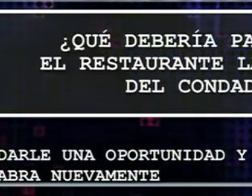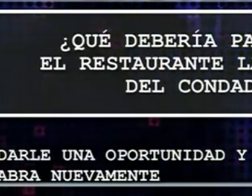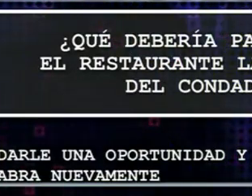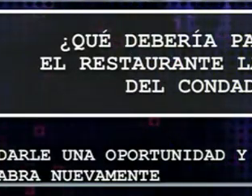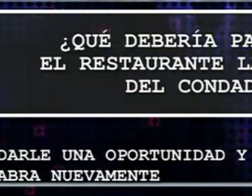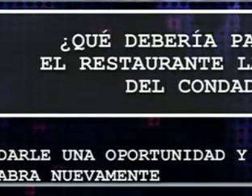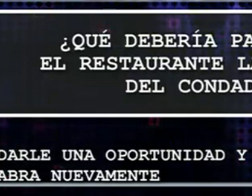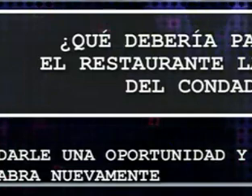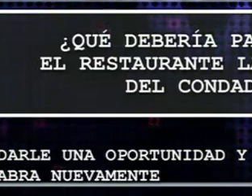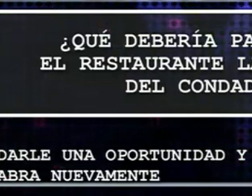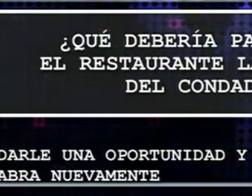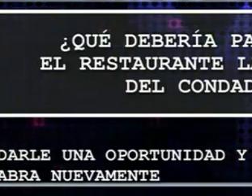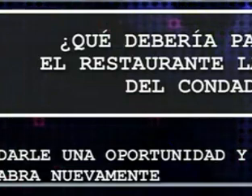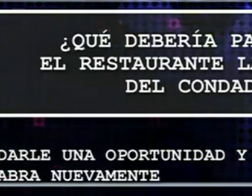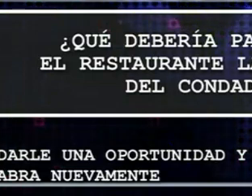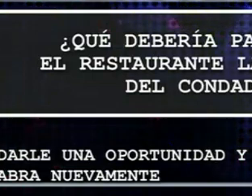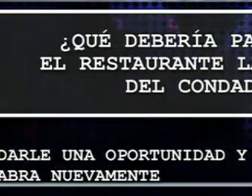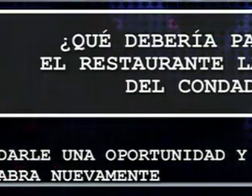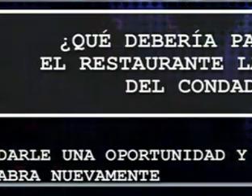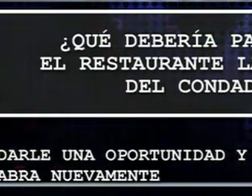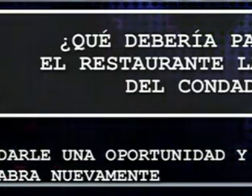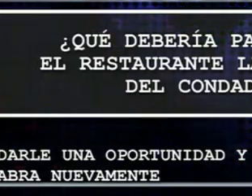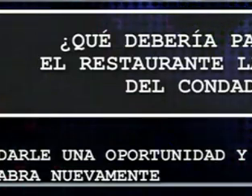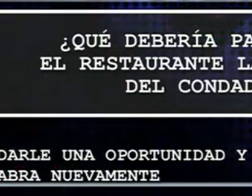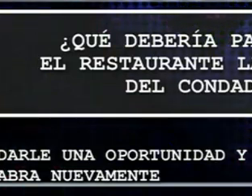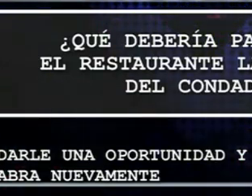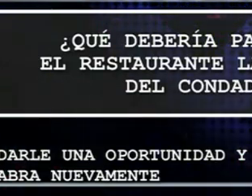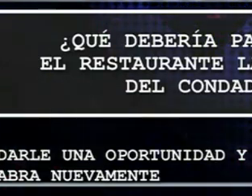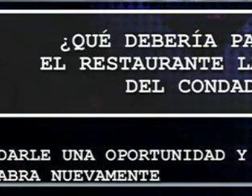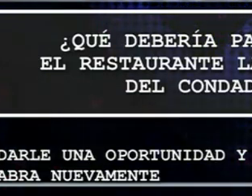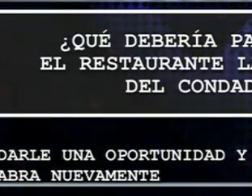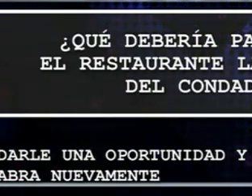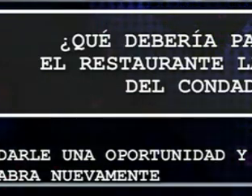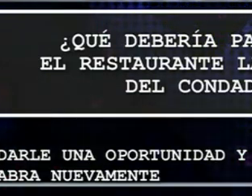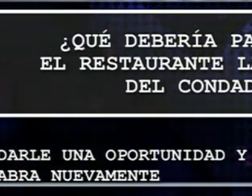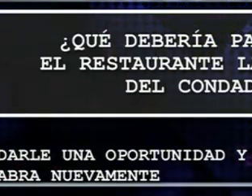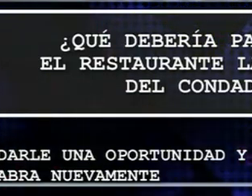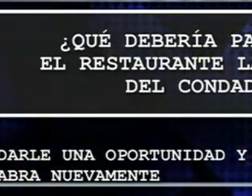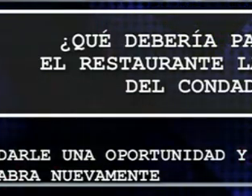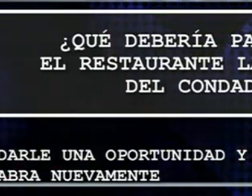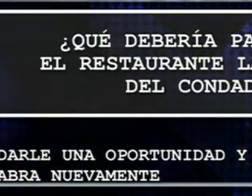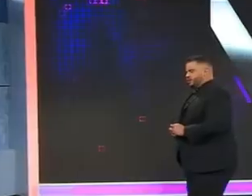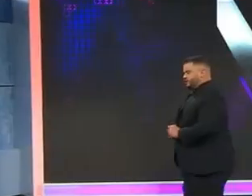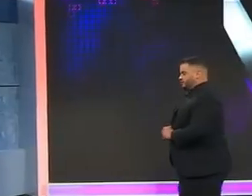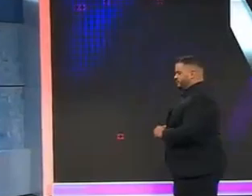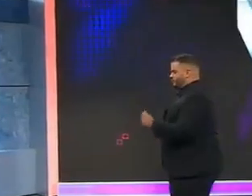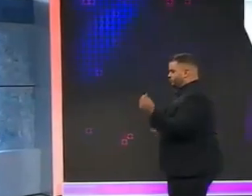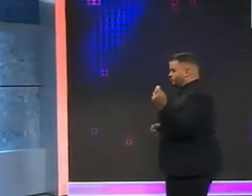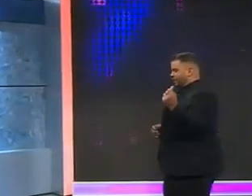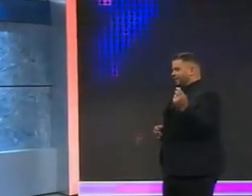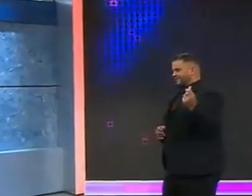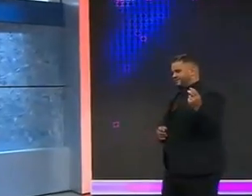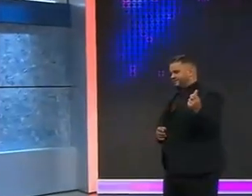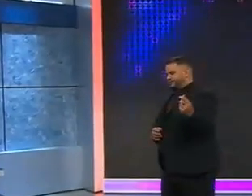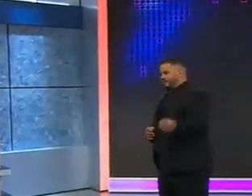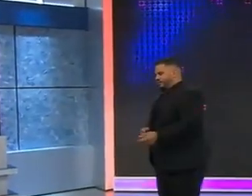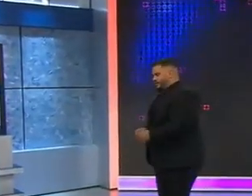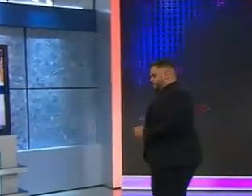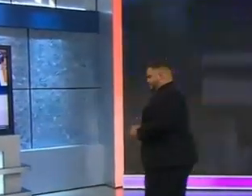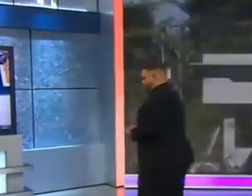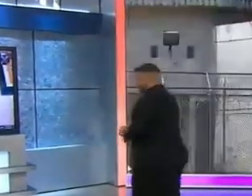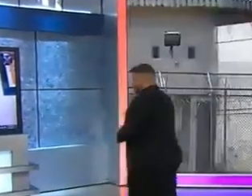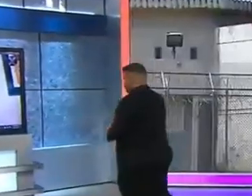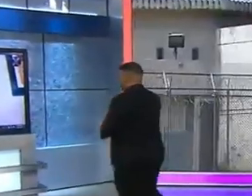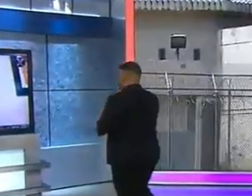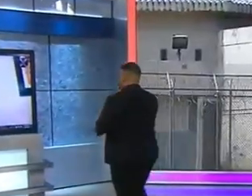o... No way, José, no más. Se acabó. Pendientes a eso, pero habla de mucho cash en